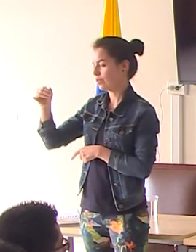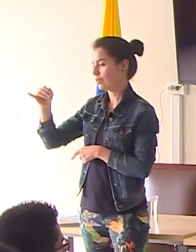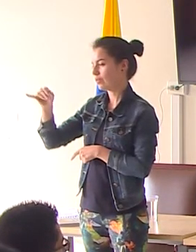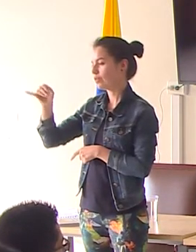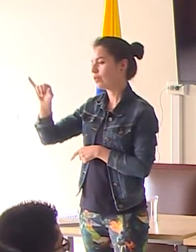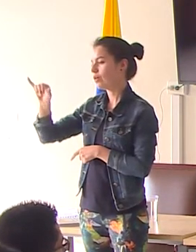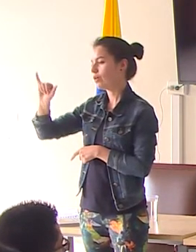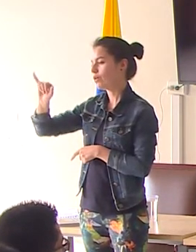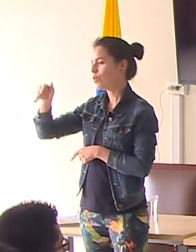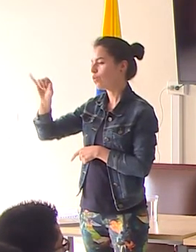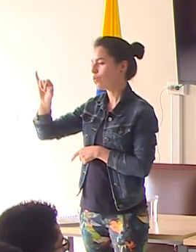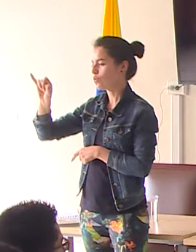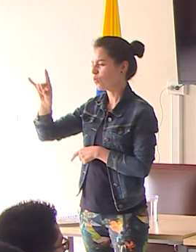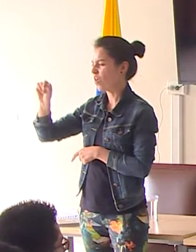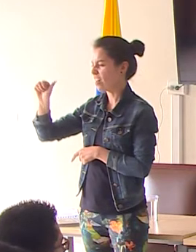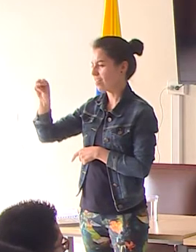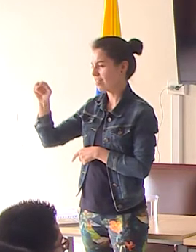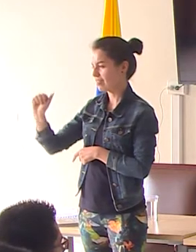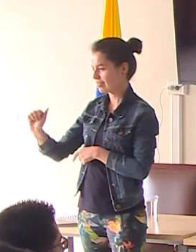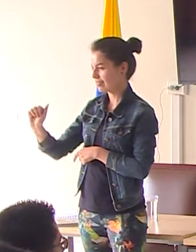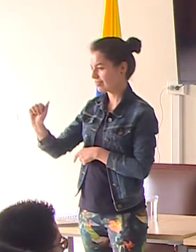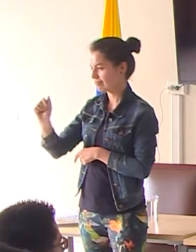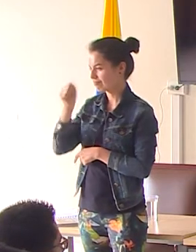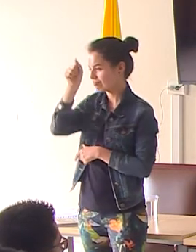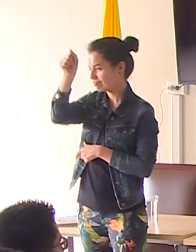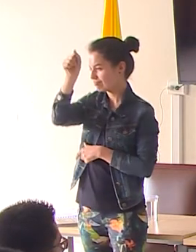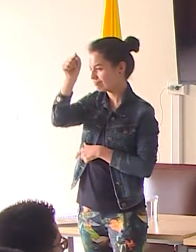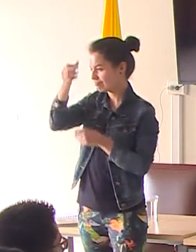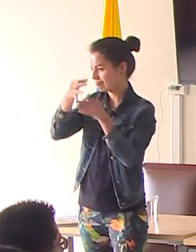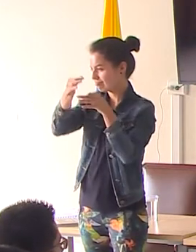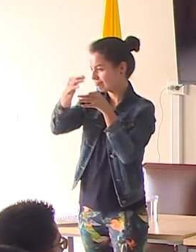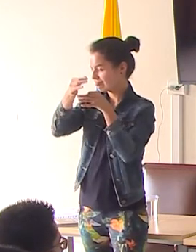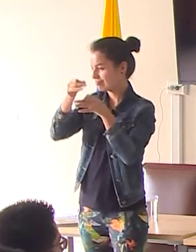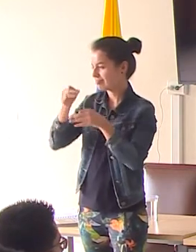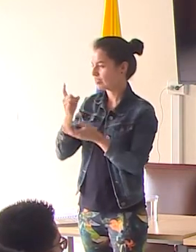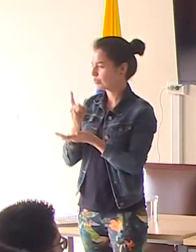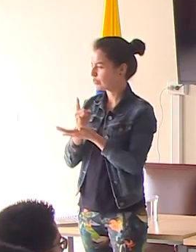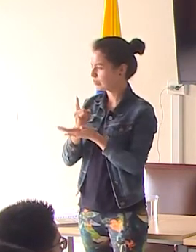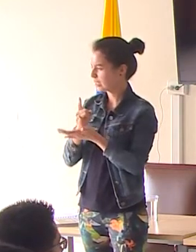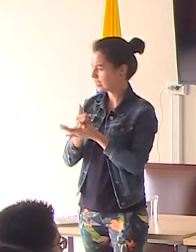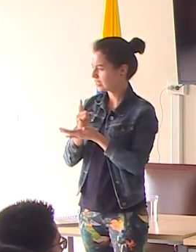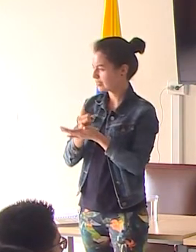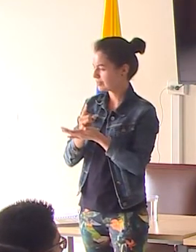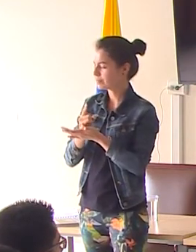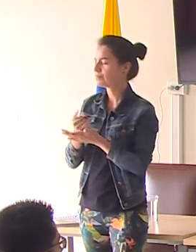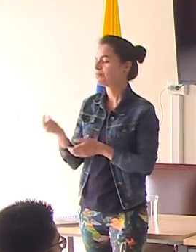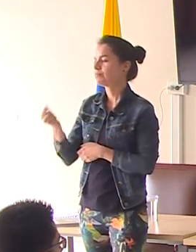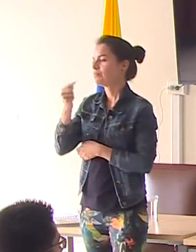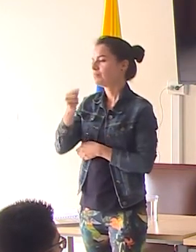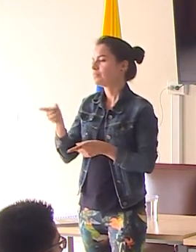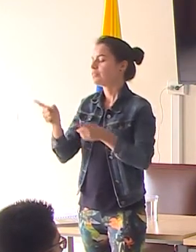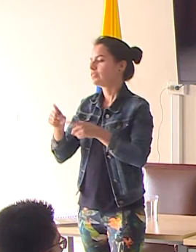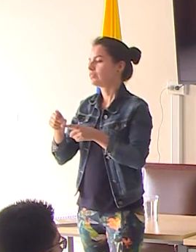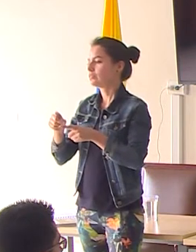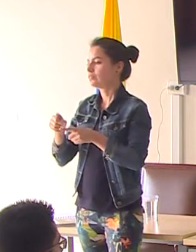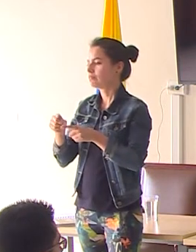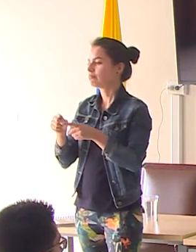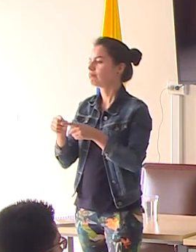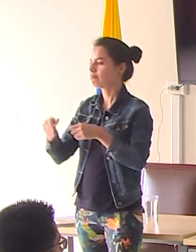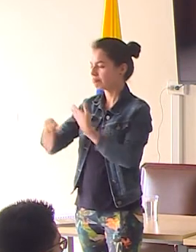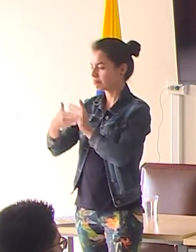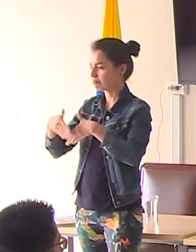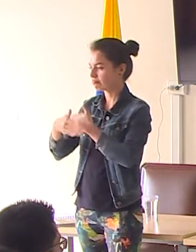otro de los grandes plataformas de conflictos que existen y estos desarrollos sobre la calle tres industriales que no